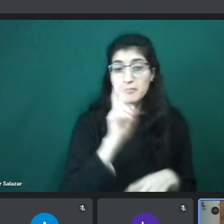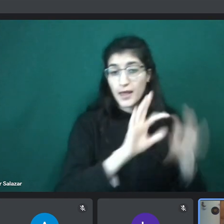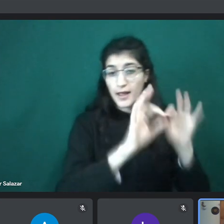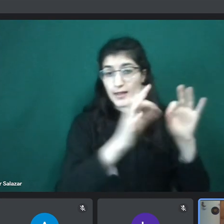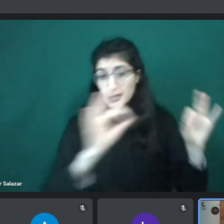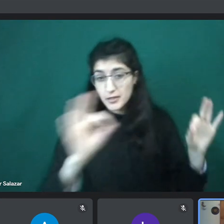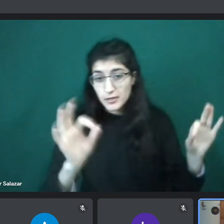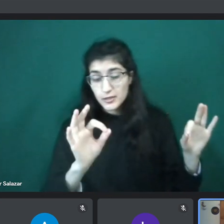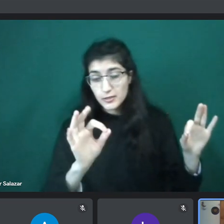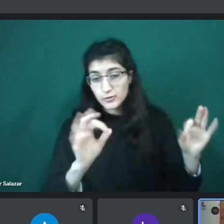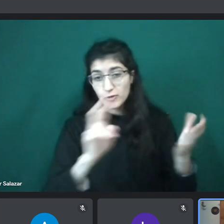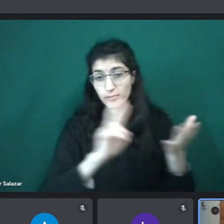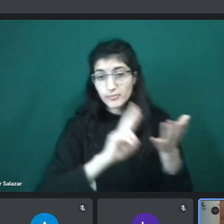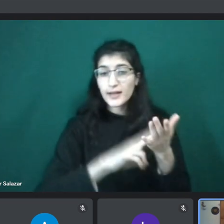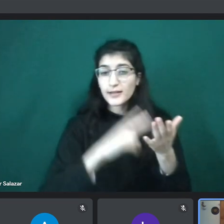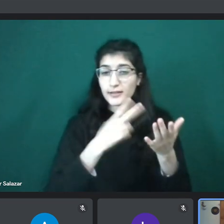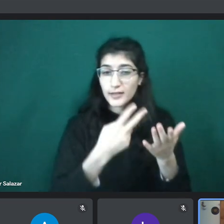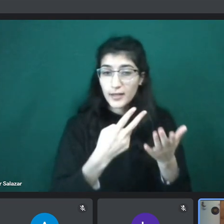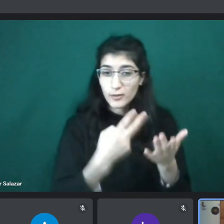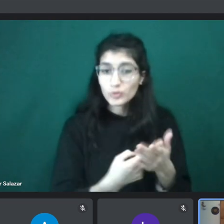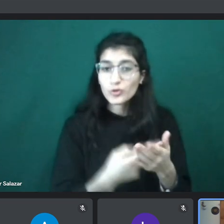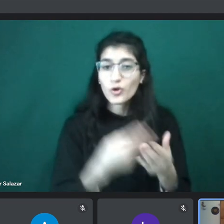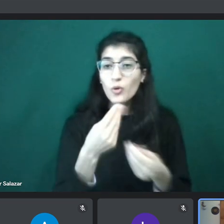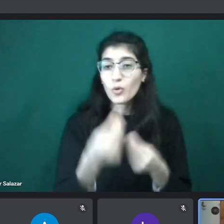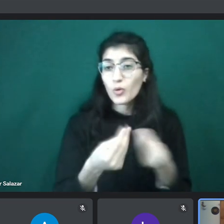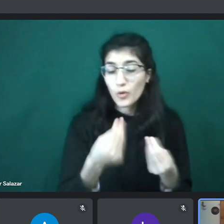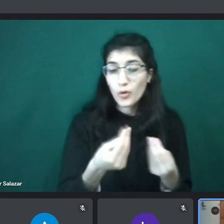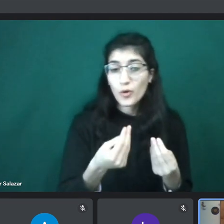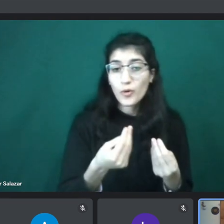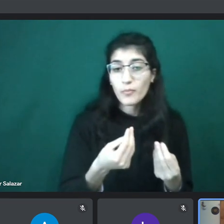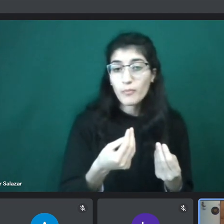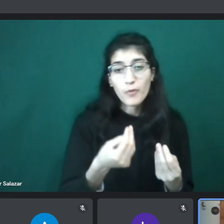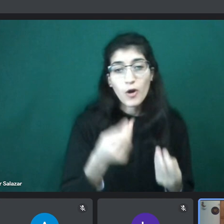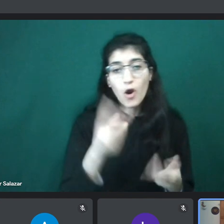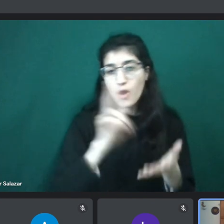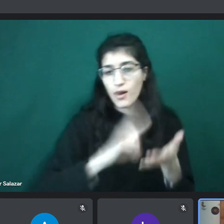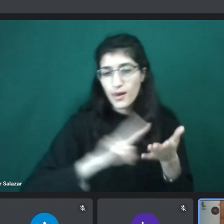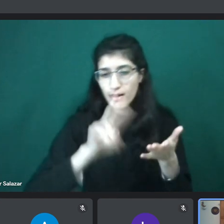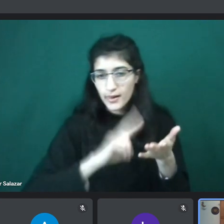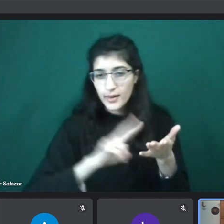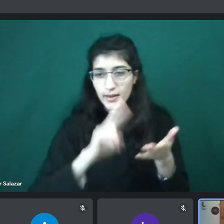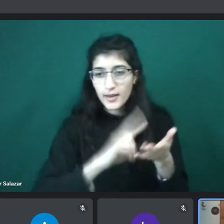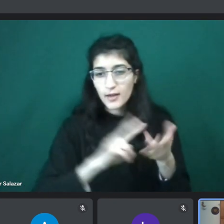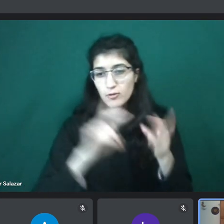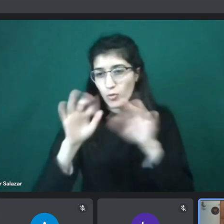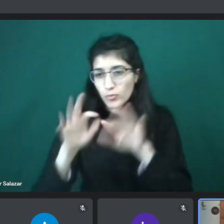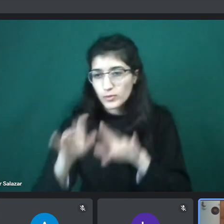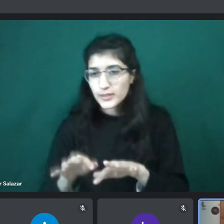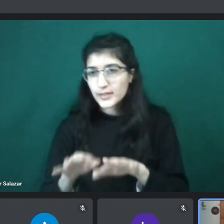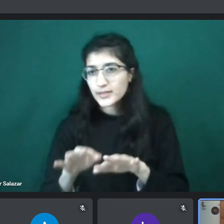leen, ¿sí? O también lo leen y lo notan en el chat, así vemos si alguna diferencia es significativa o